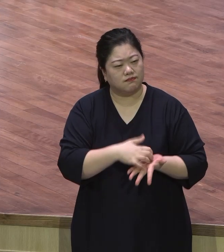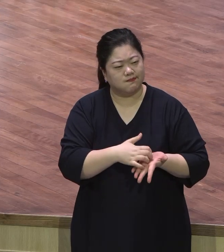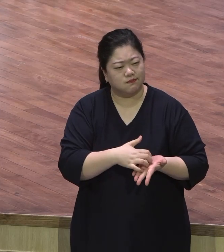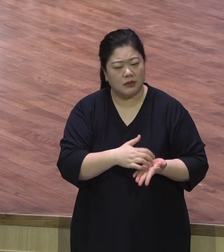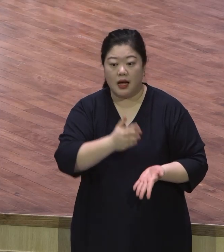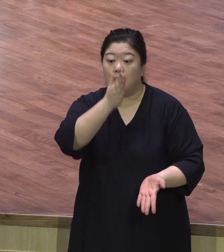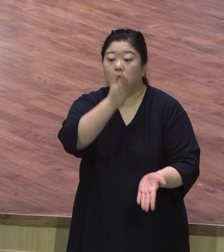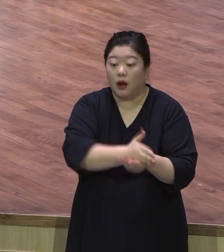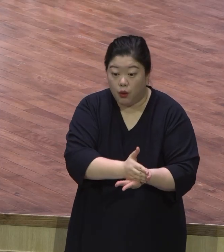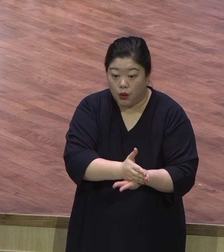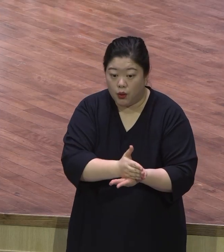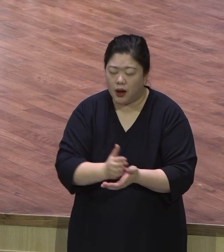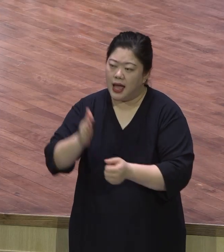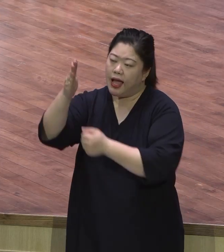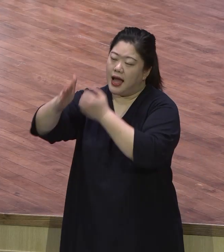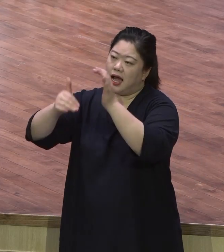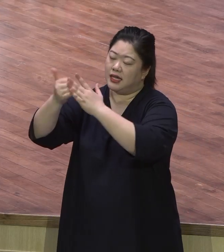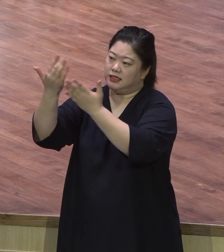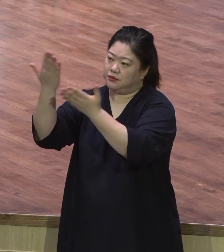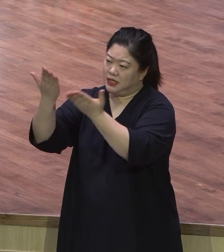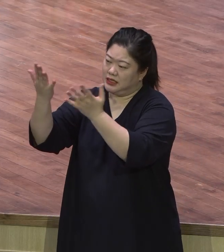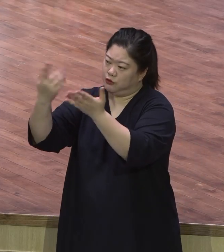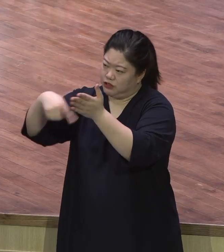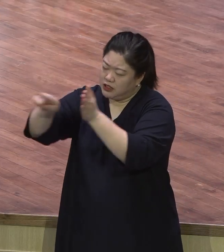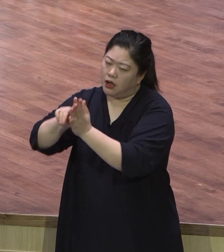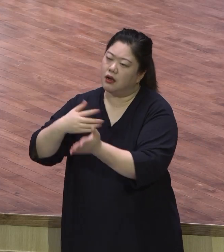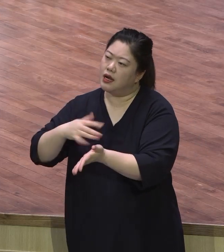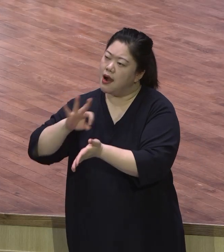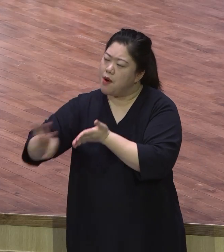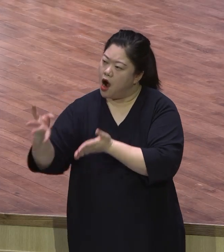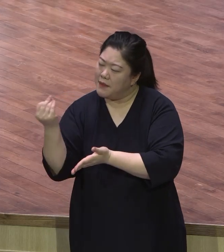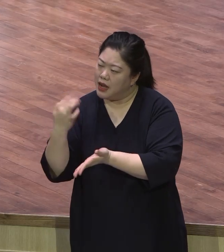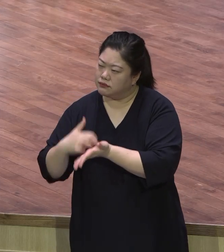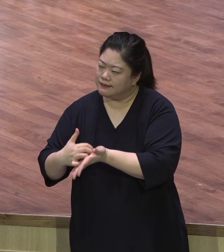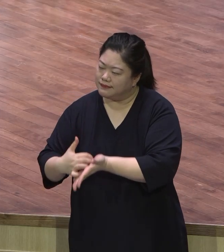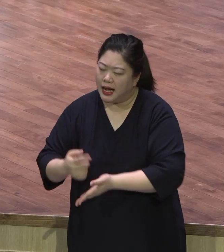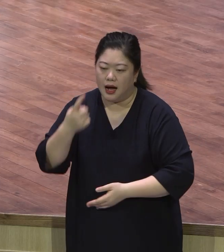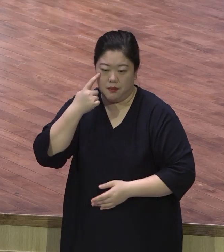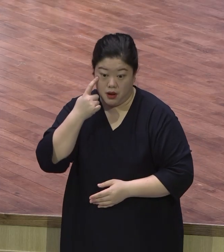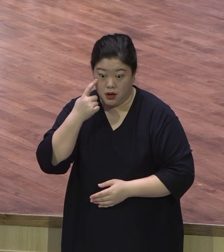얼마나 벌었냐가 아니라 하나님 말을 위해서 얼마나 들었는가가 될 것이다